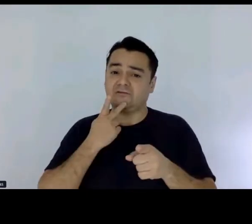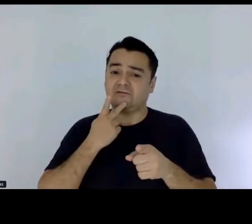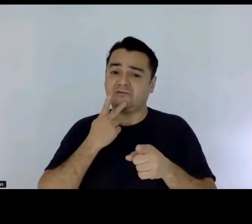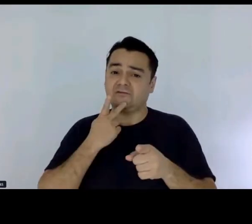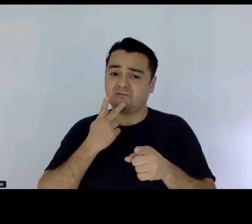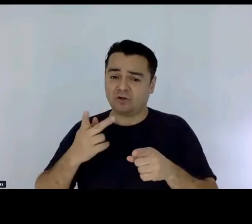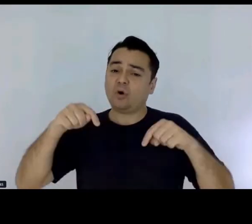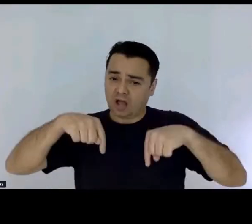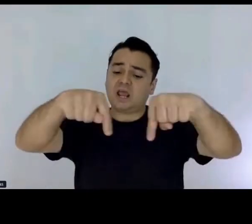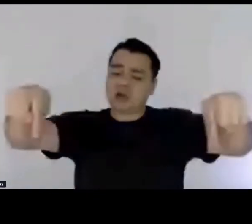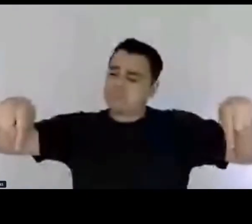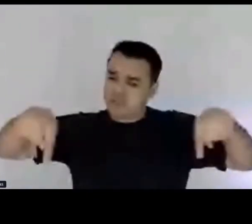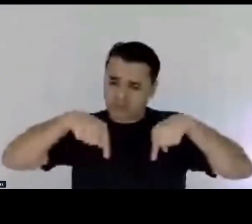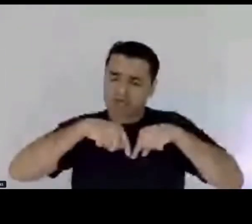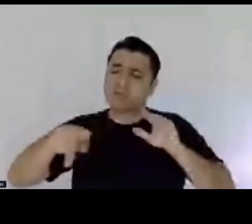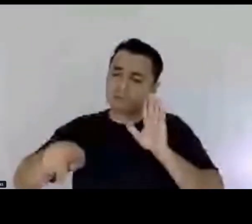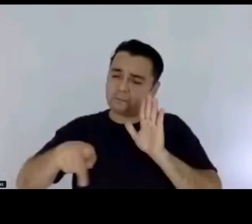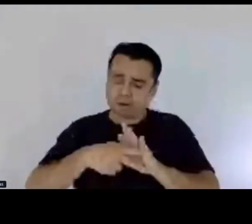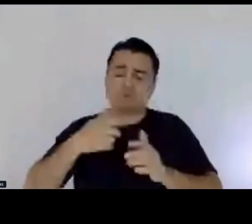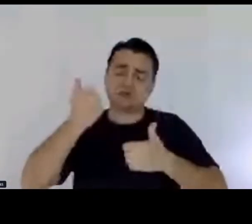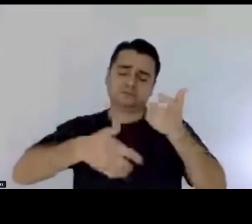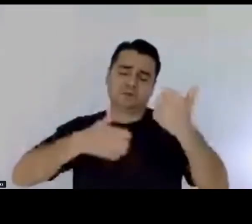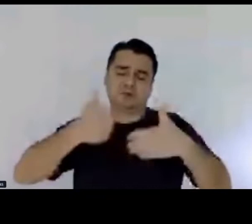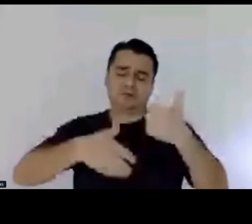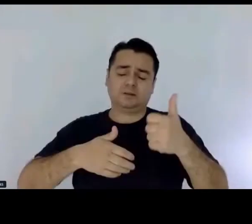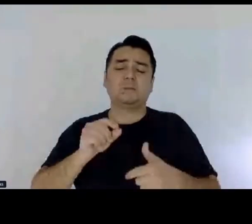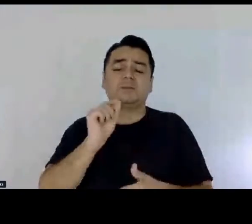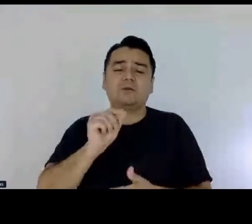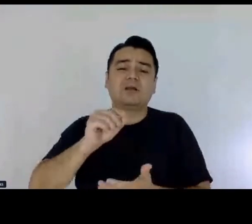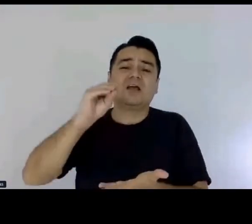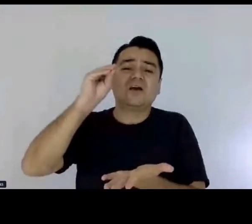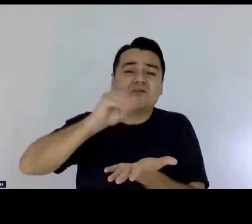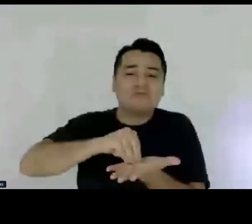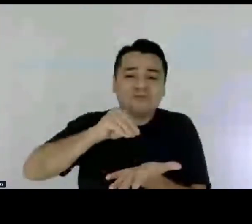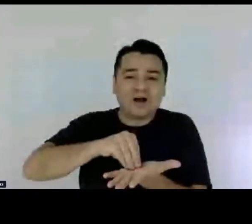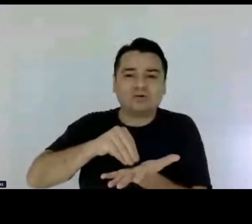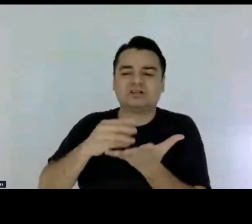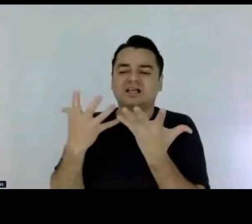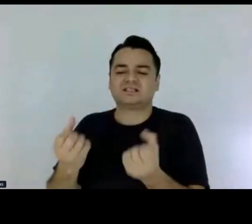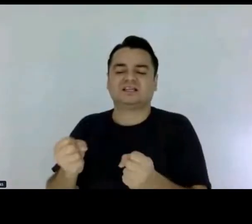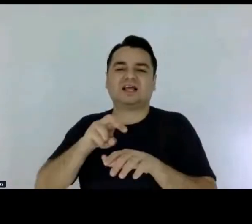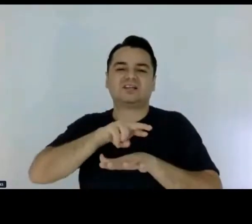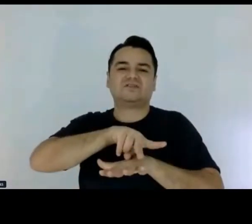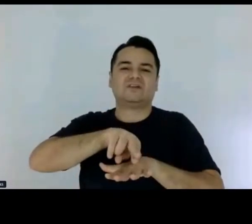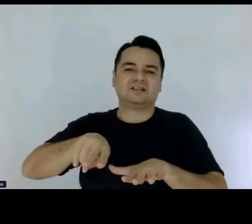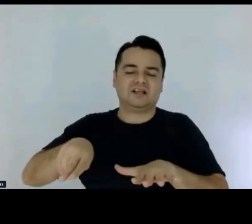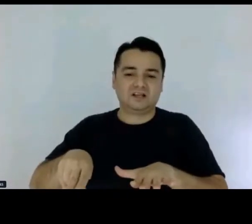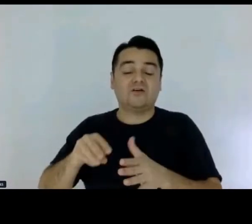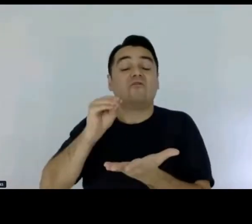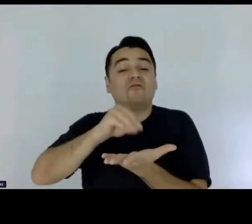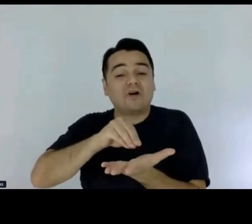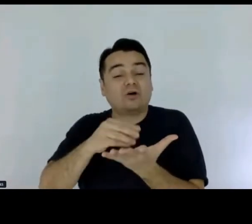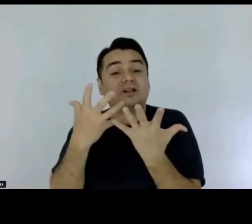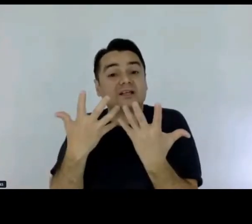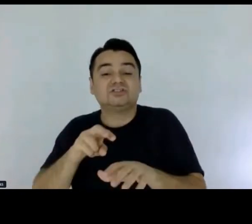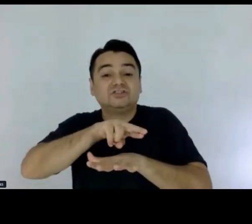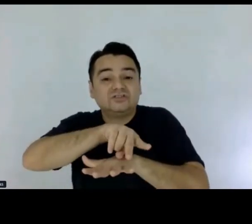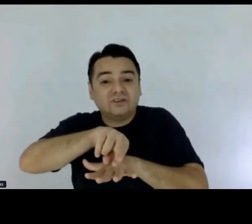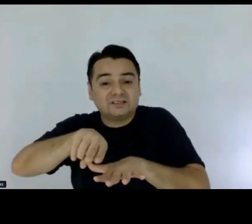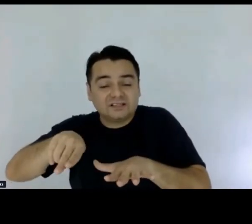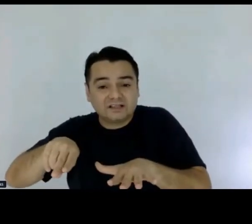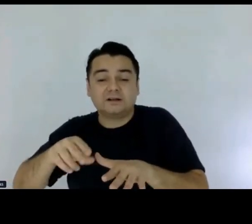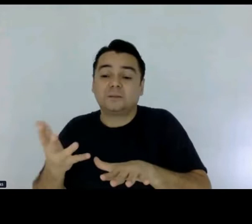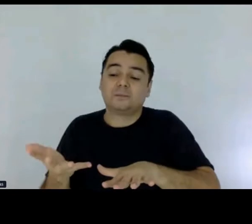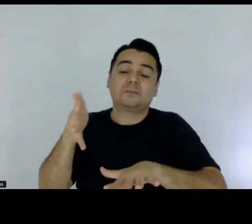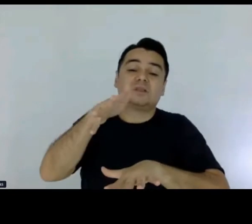tratar da falta da aceitação da diversidade, da falta de aceitação da diversidade, a falta de